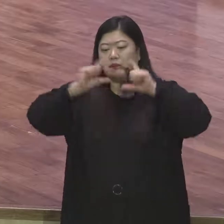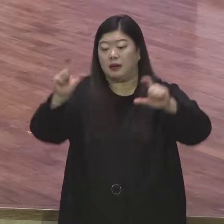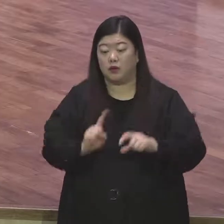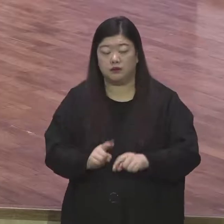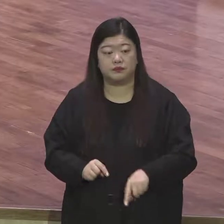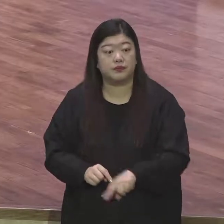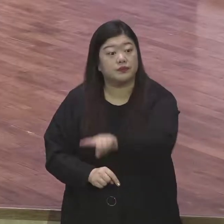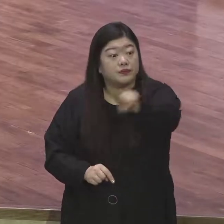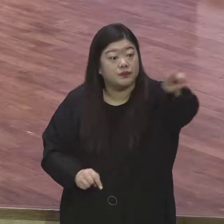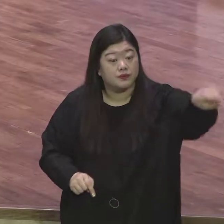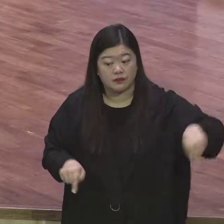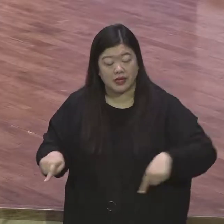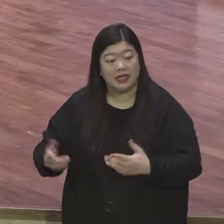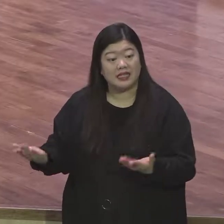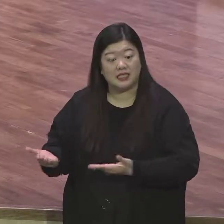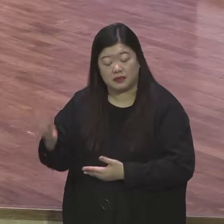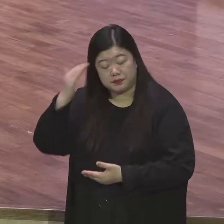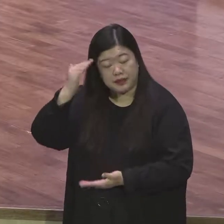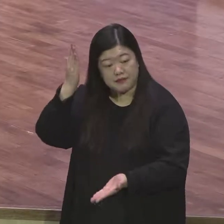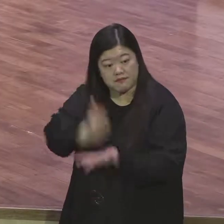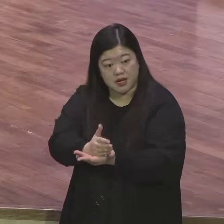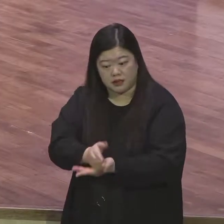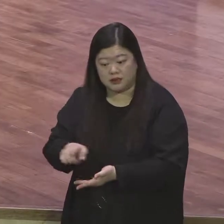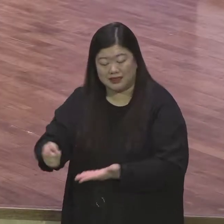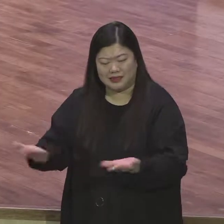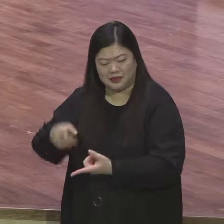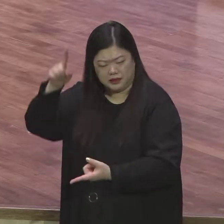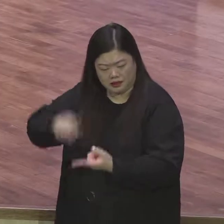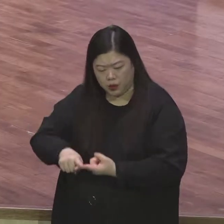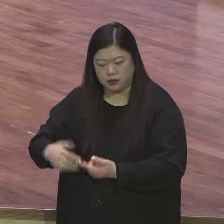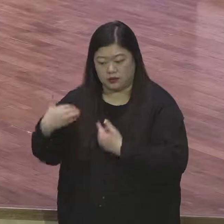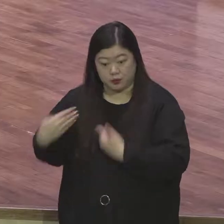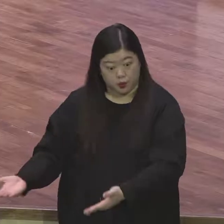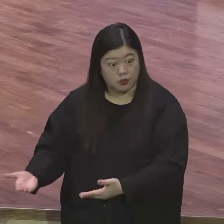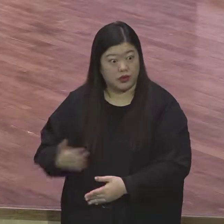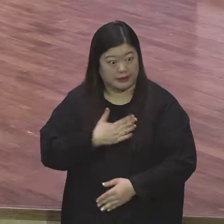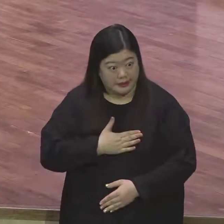이 사람 하고 싶은 그대로 하도록 도와주라.